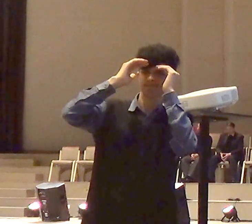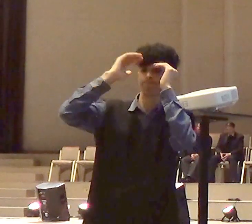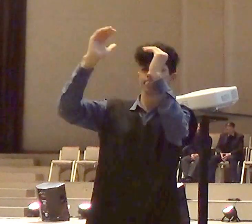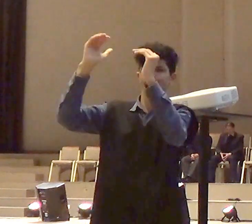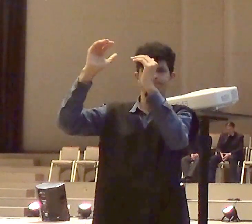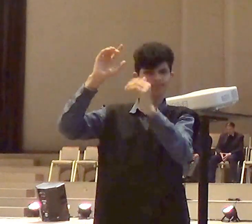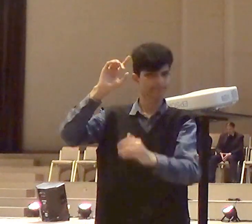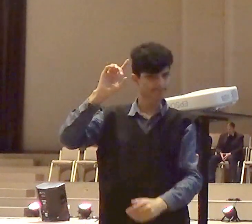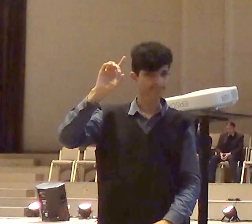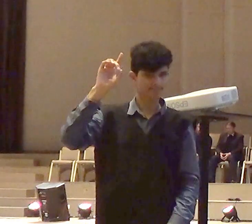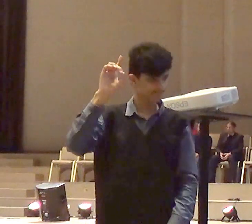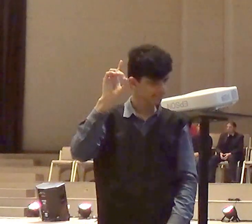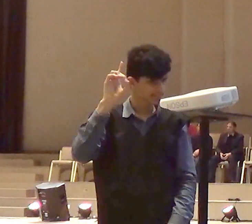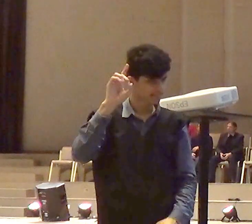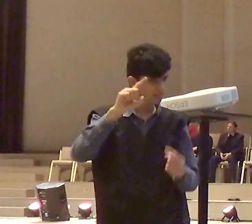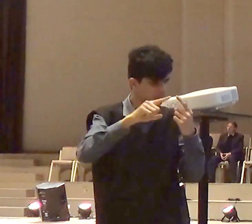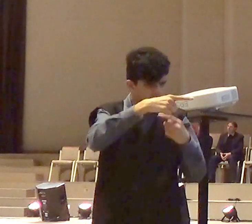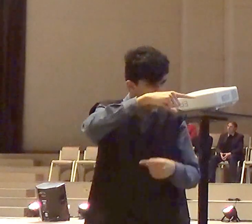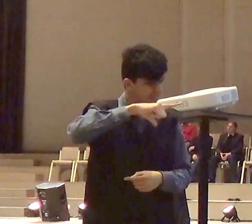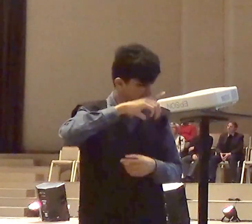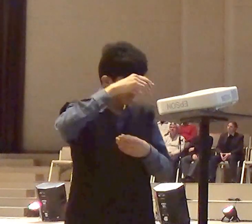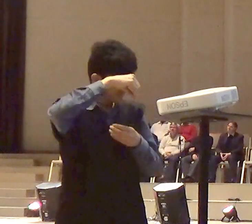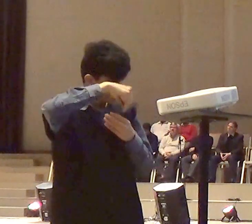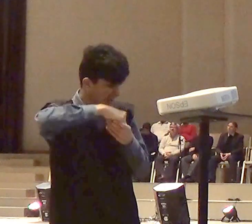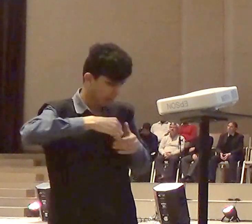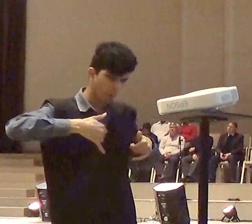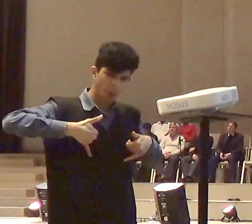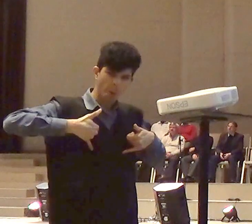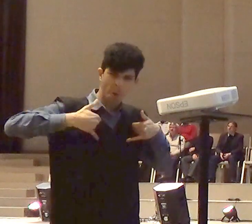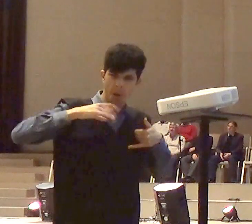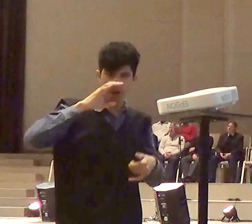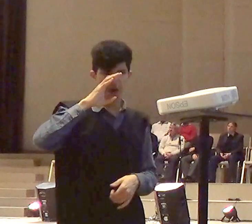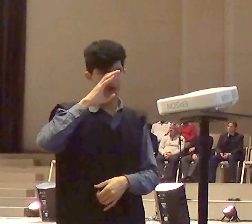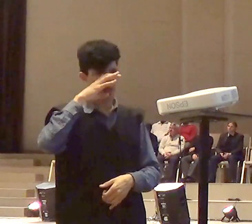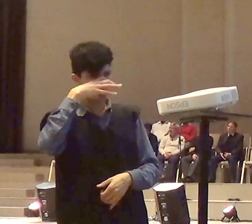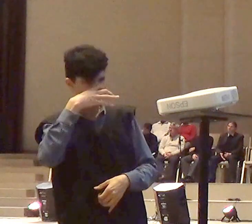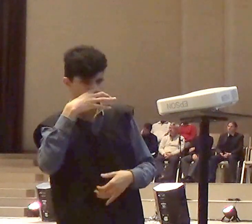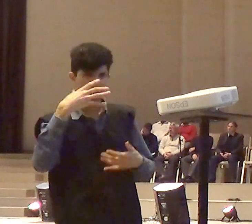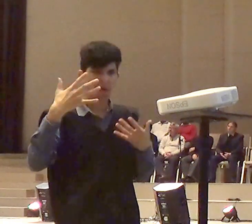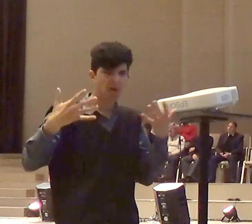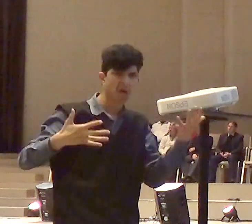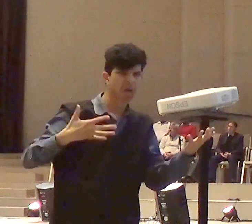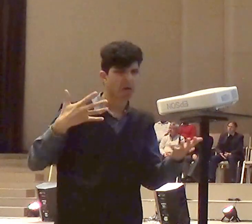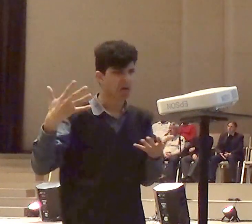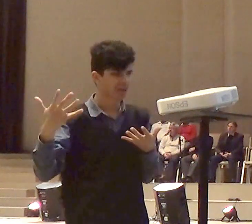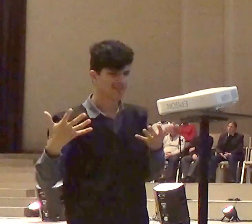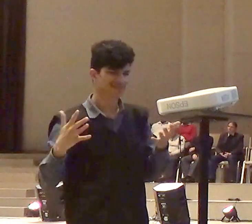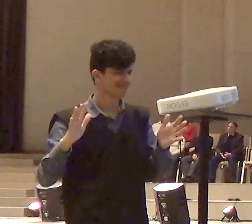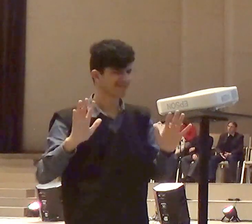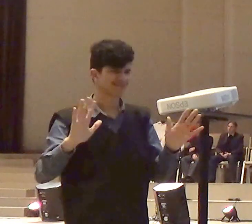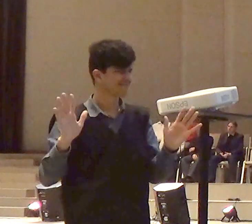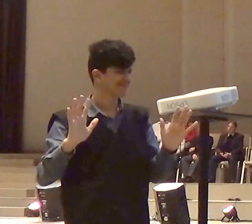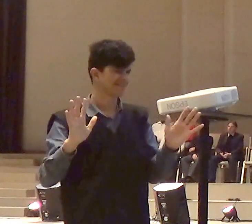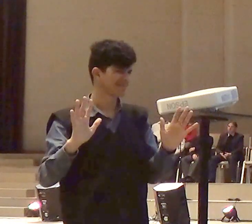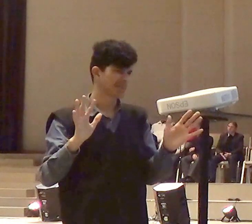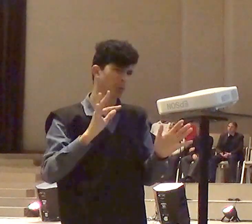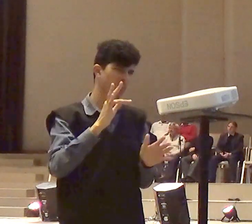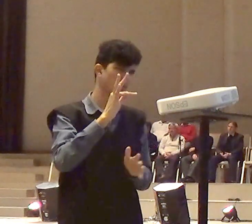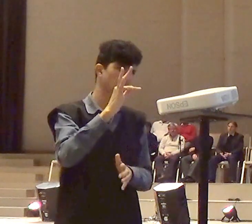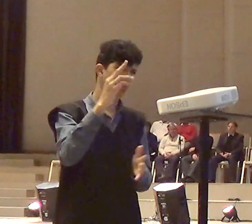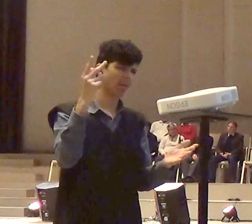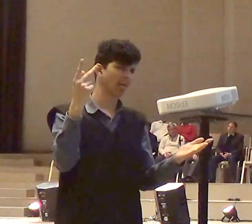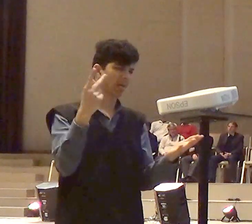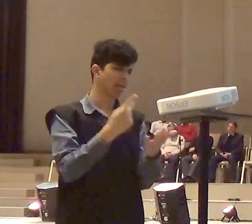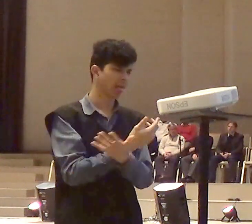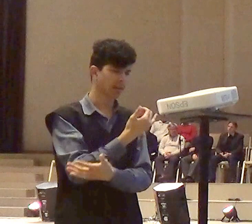porque esse coração orgulhoso que acha que sabe que tem uma ideologia que pode vai se machucar vai se machucar